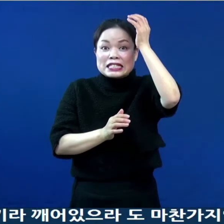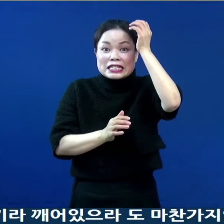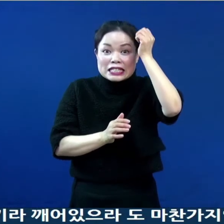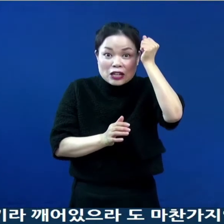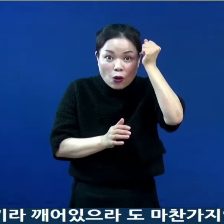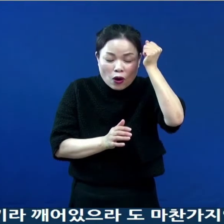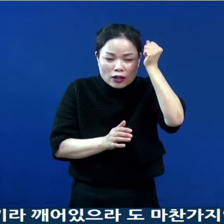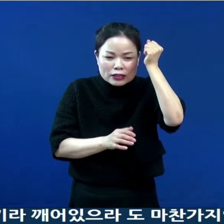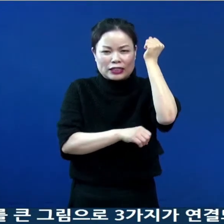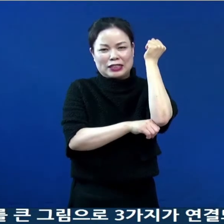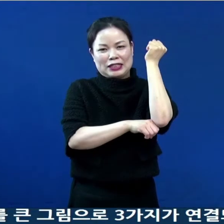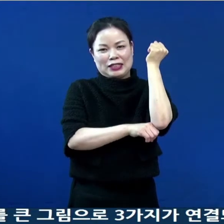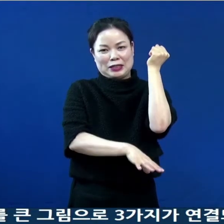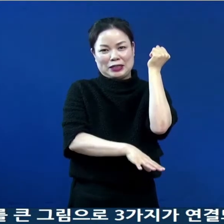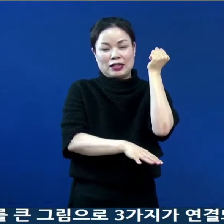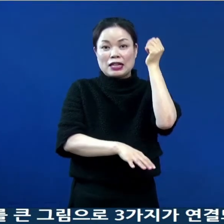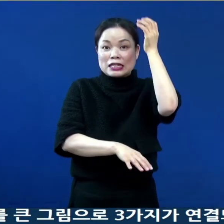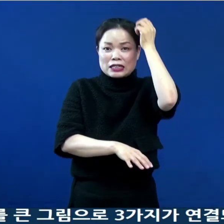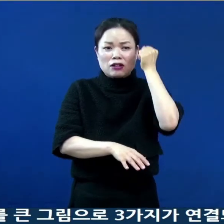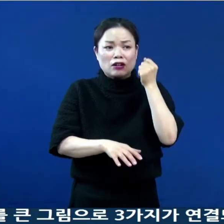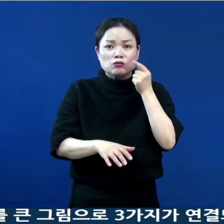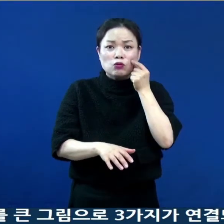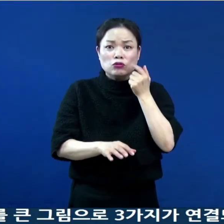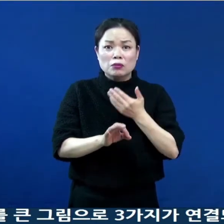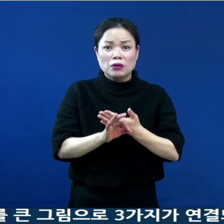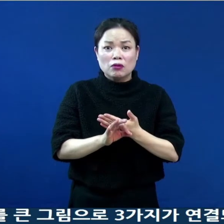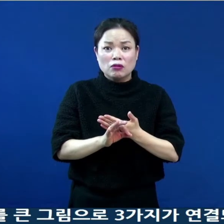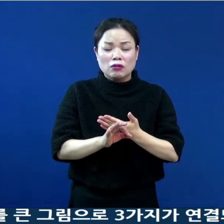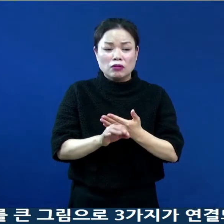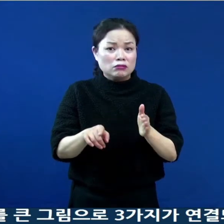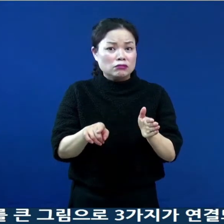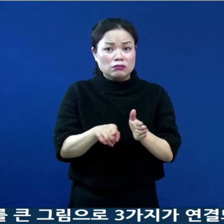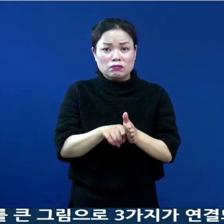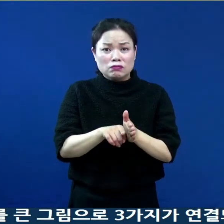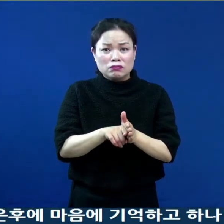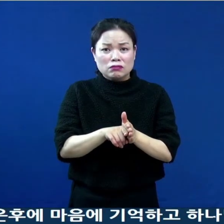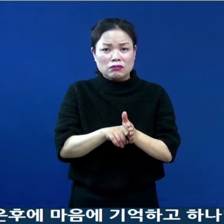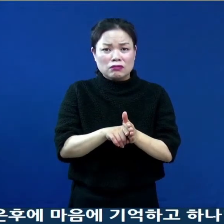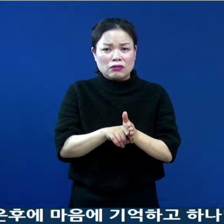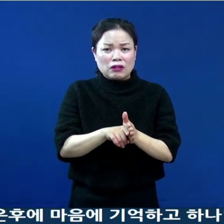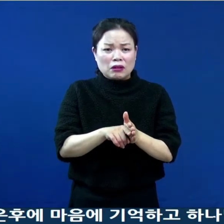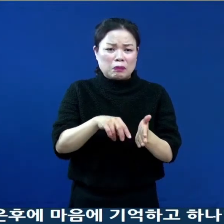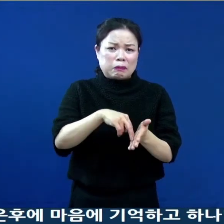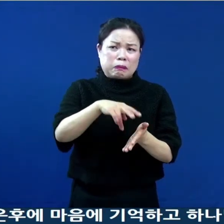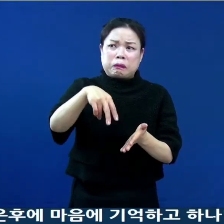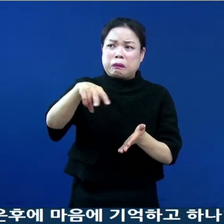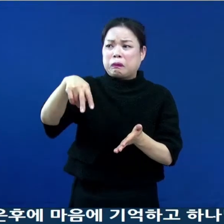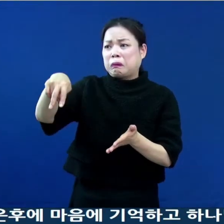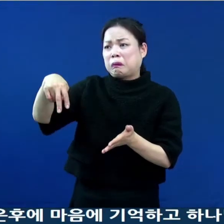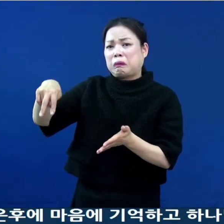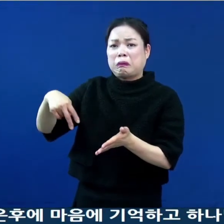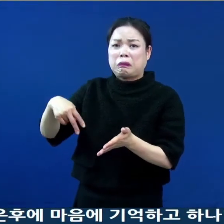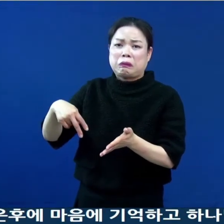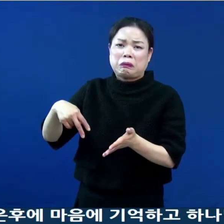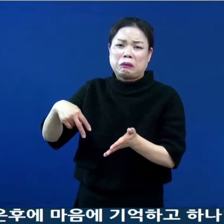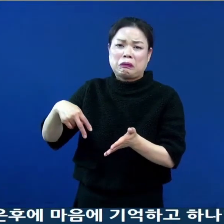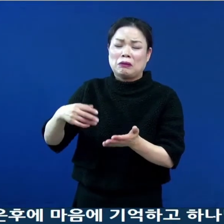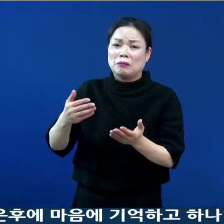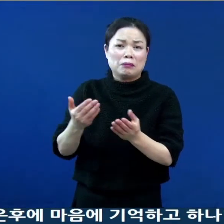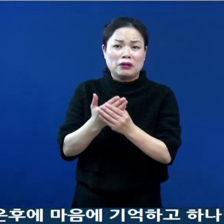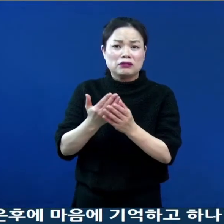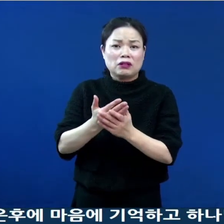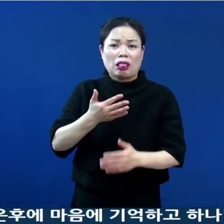기억하는 것에 기반을 둡니다. 기억하지 못하면요, 신앙이 맨날 뺑글뺑글 그 자리에서 맴돌며